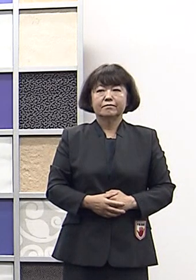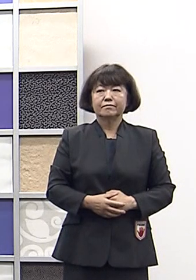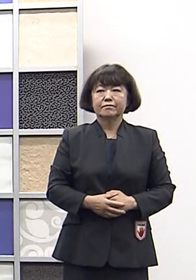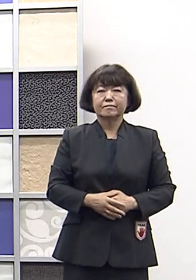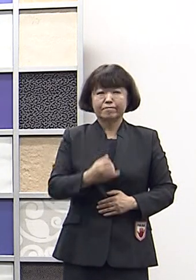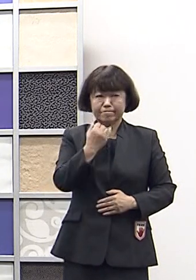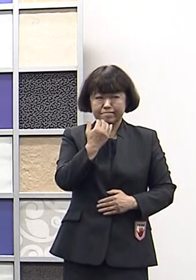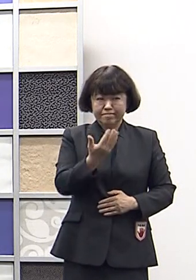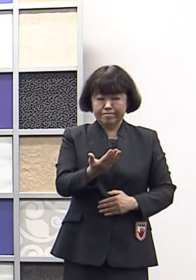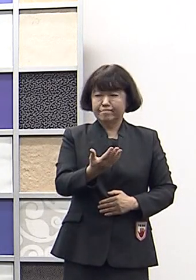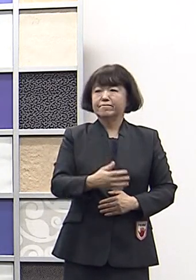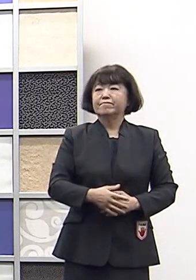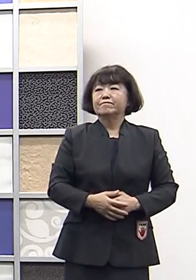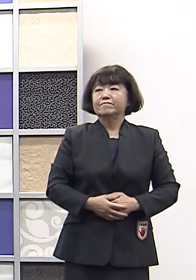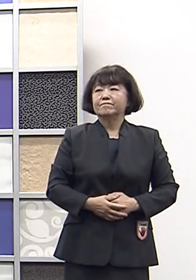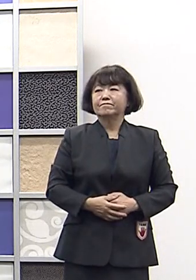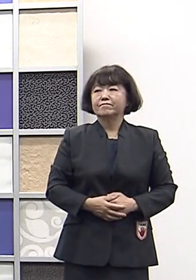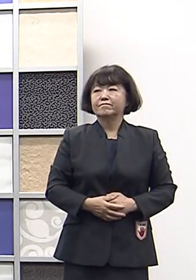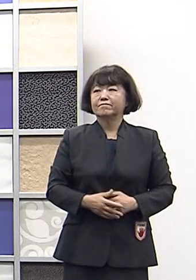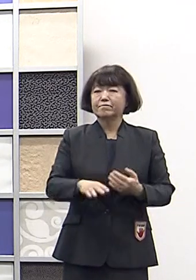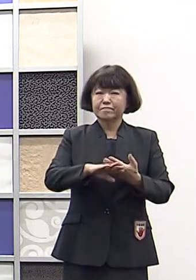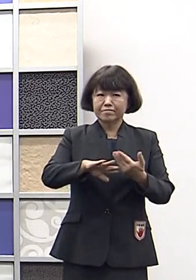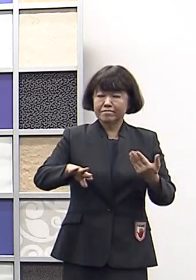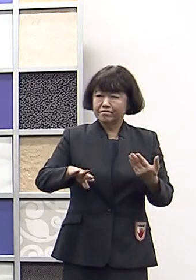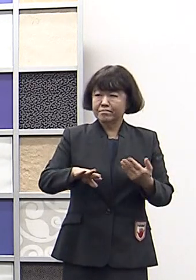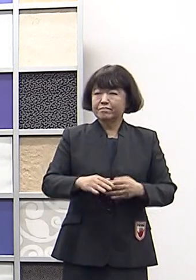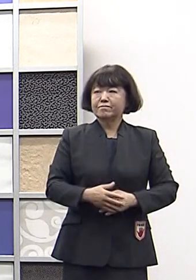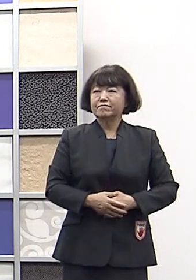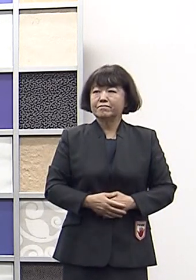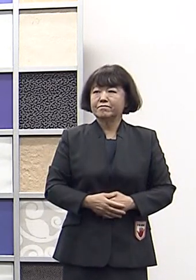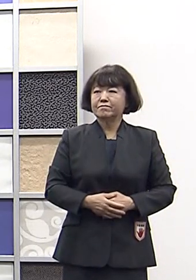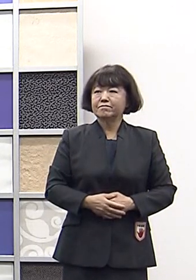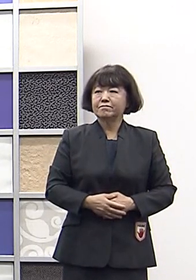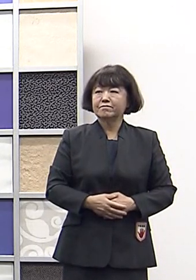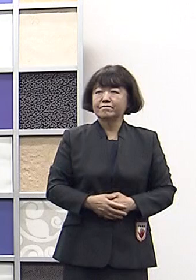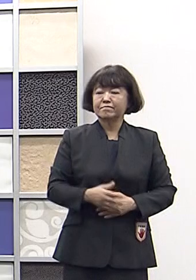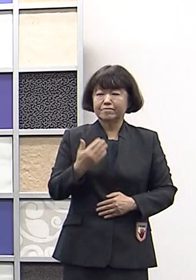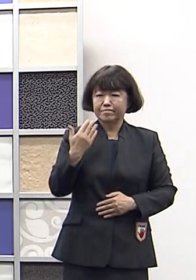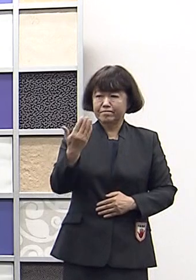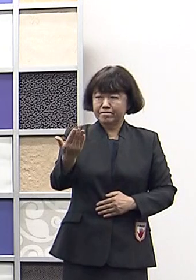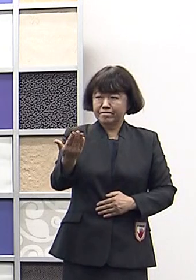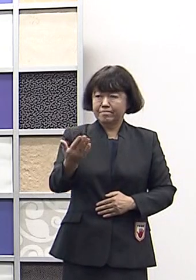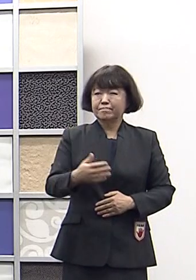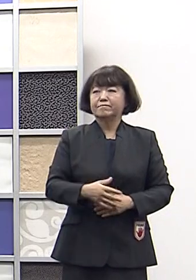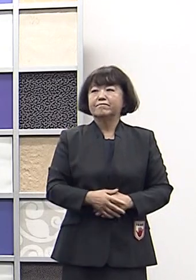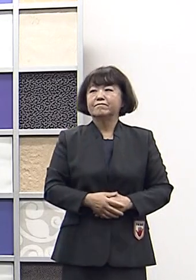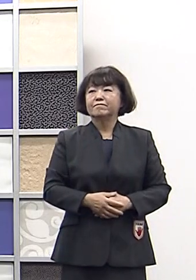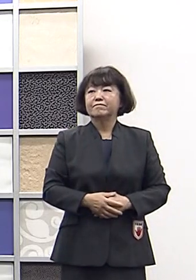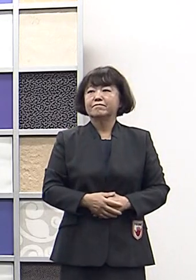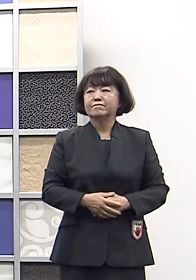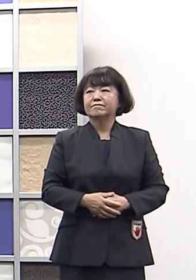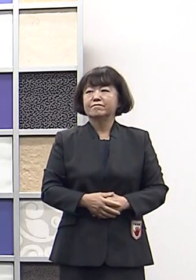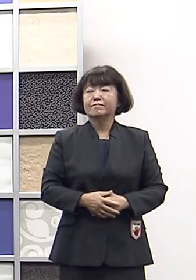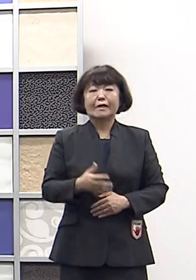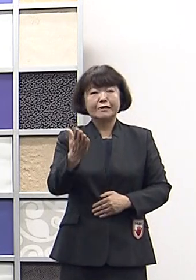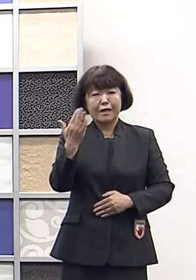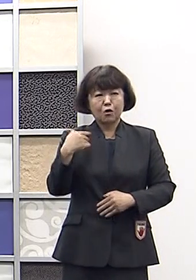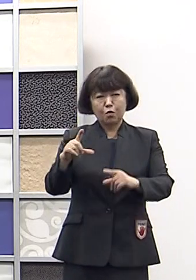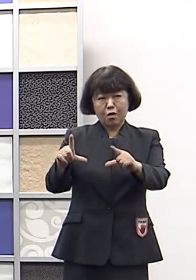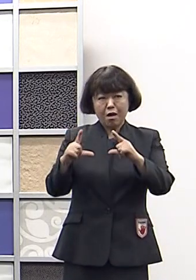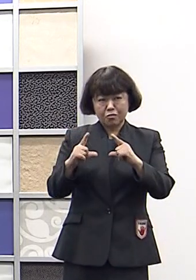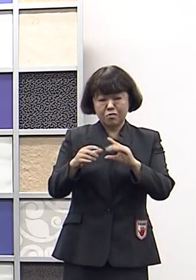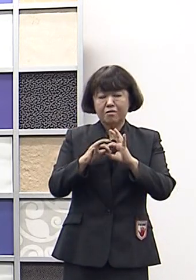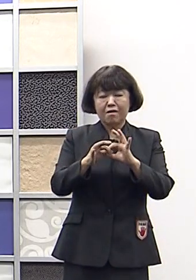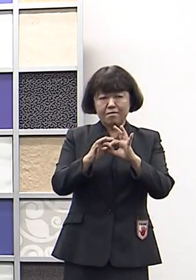よろしいでしょうか。他にご質問、どうぞ。 すいません、先ほどの誤解答に関連してなんですけ